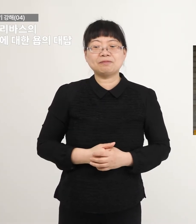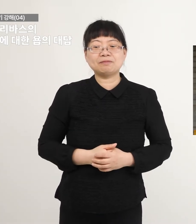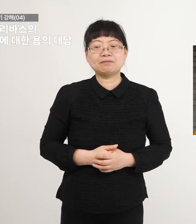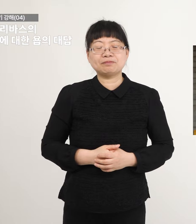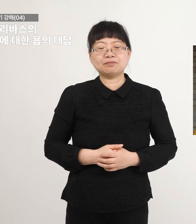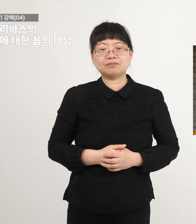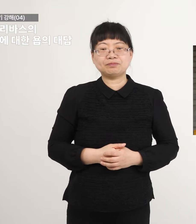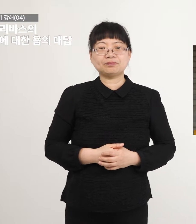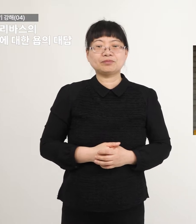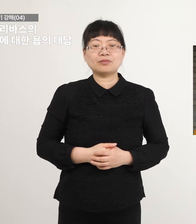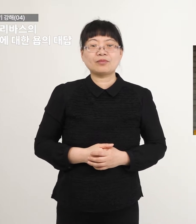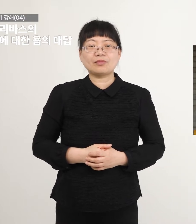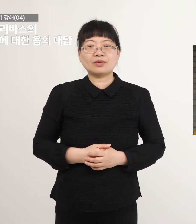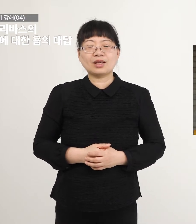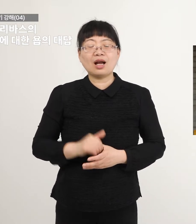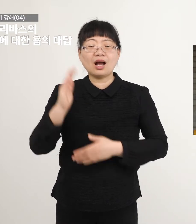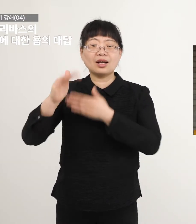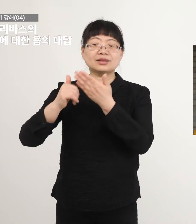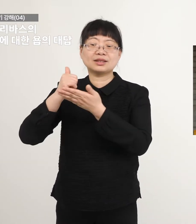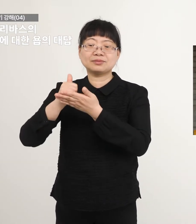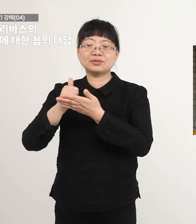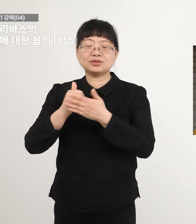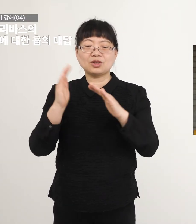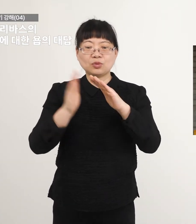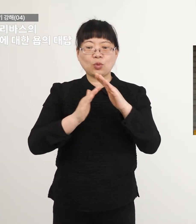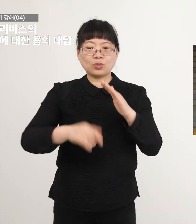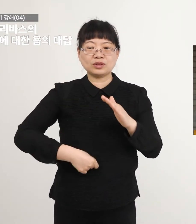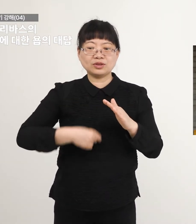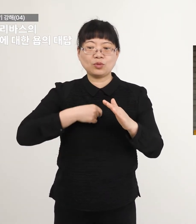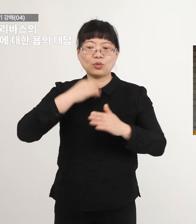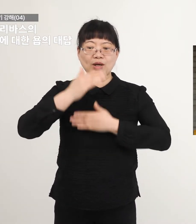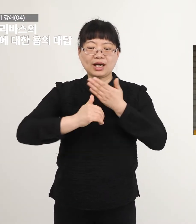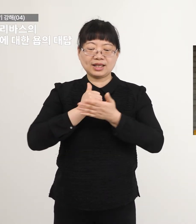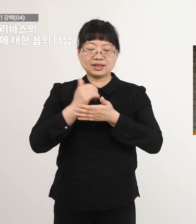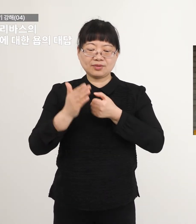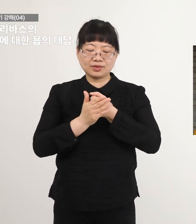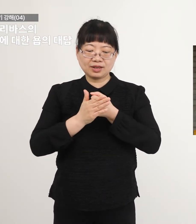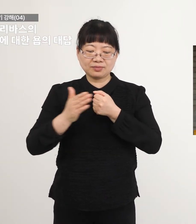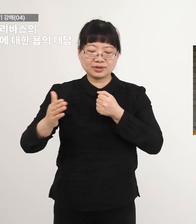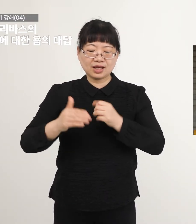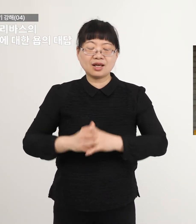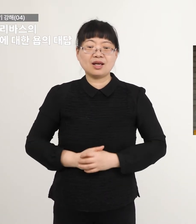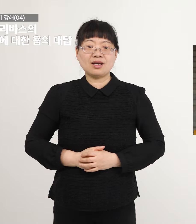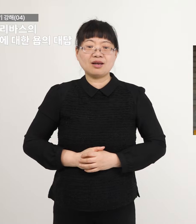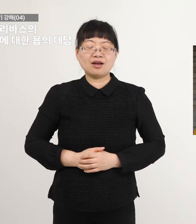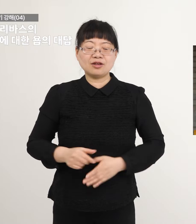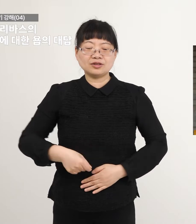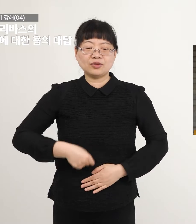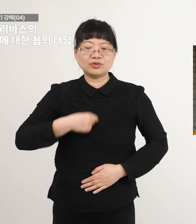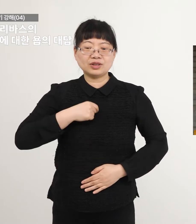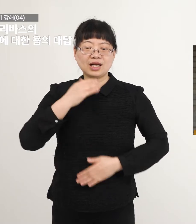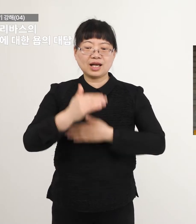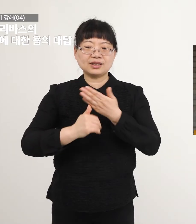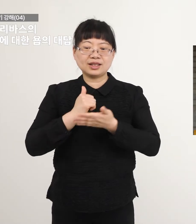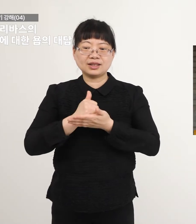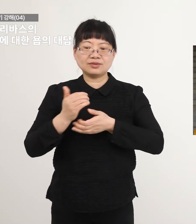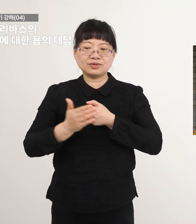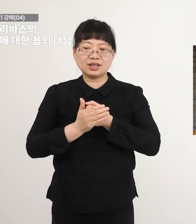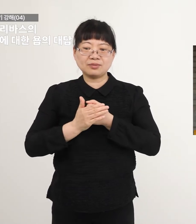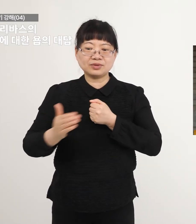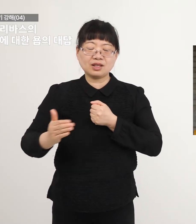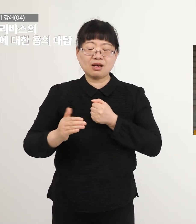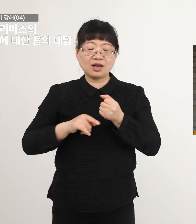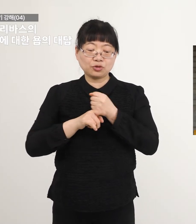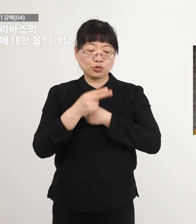전제가 뭐죠? 하나님은 공의로운 하나님이기 때문에, 정직한 하나님이기 때문에 아무